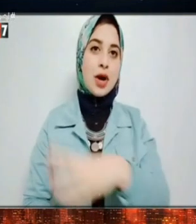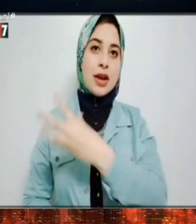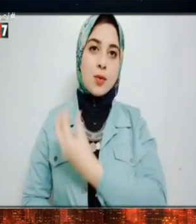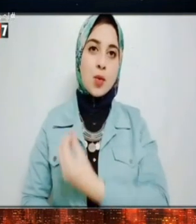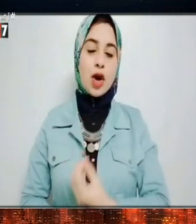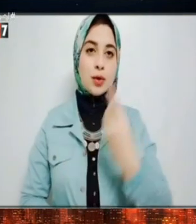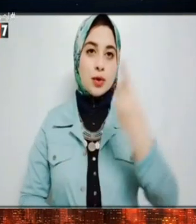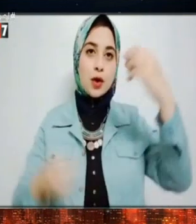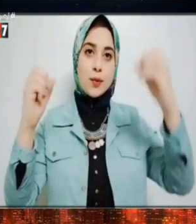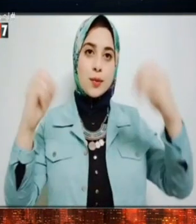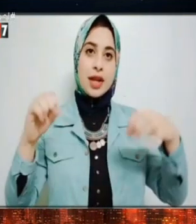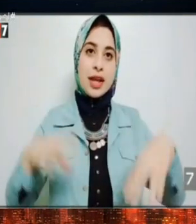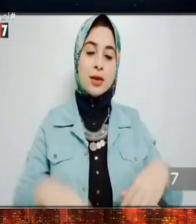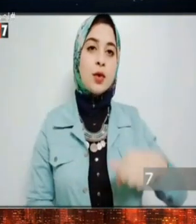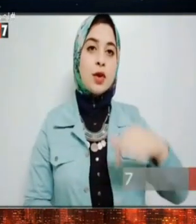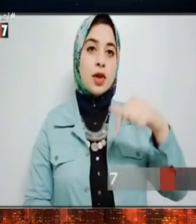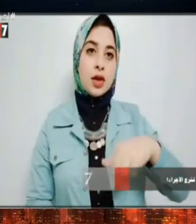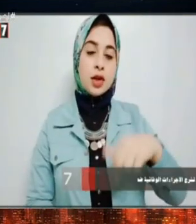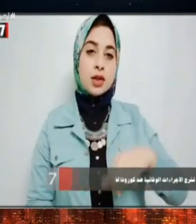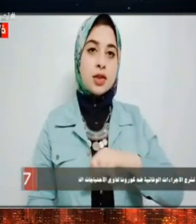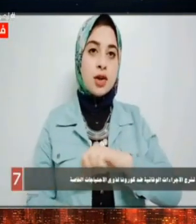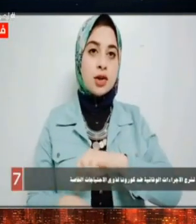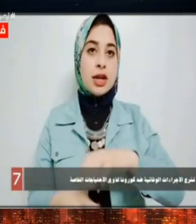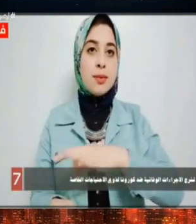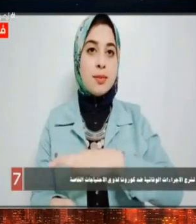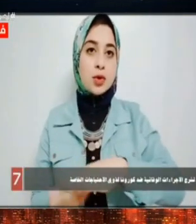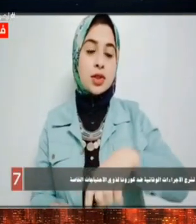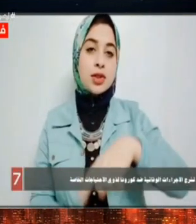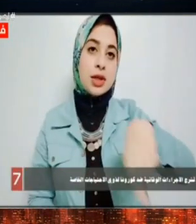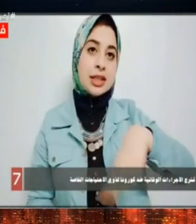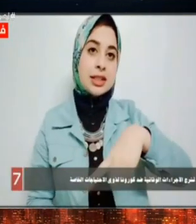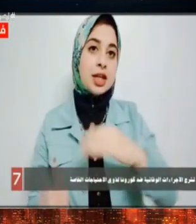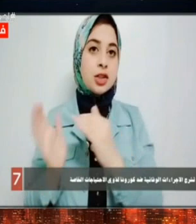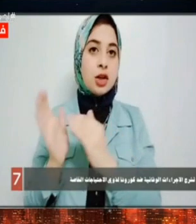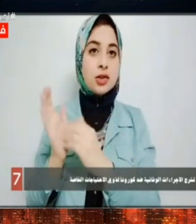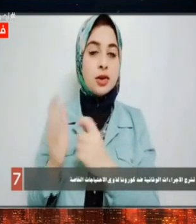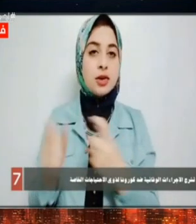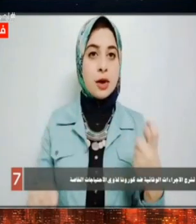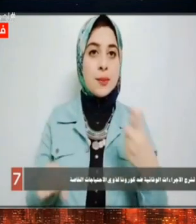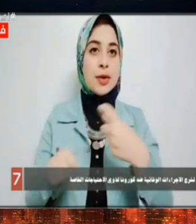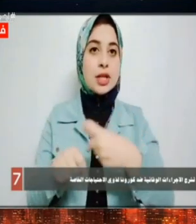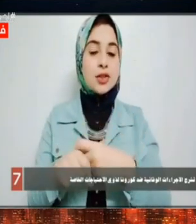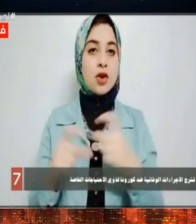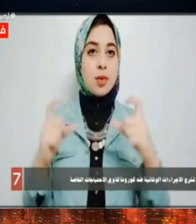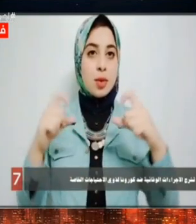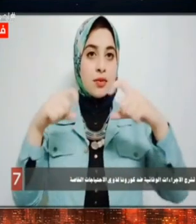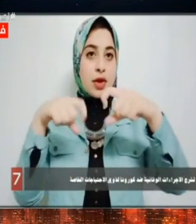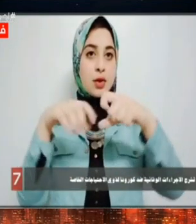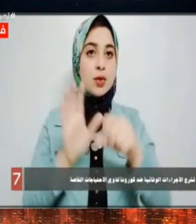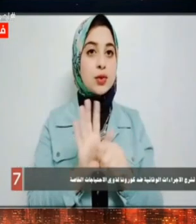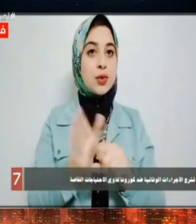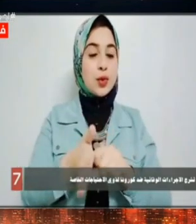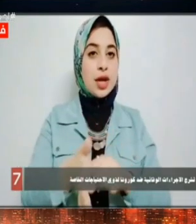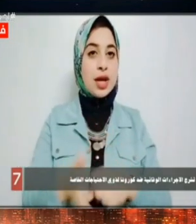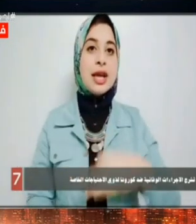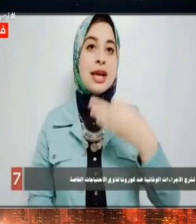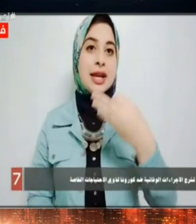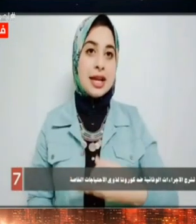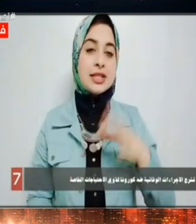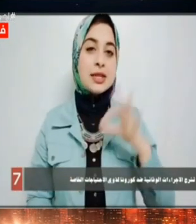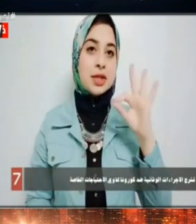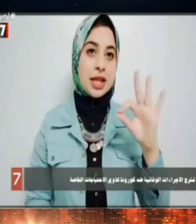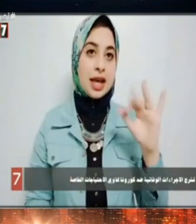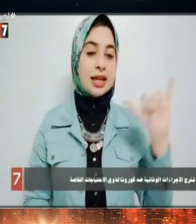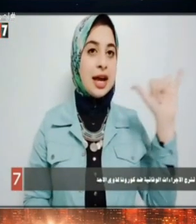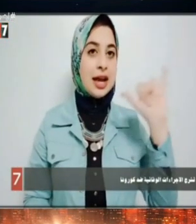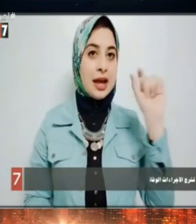السلام عليكم ورحمة الله وبركاته. النهاردة لما وصلنا لدائرة الخطر بالإصابة بفيروس كورونا